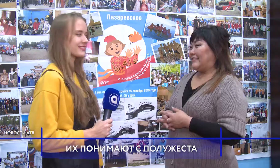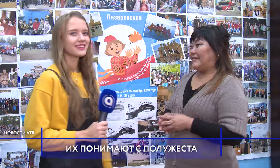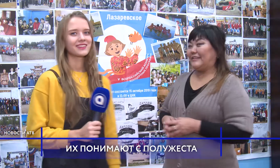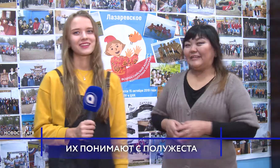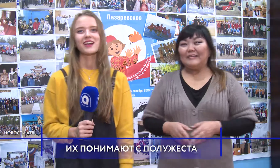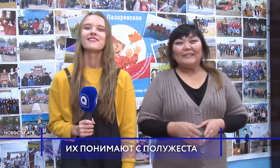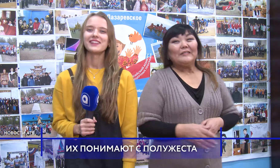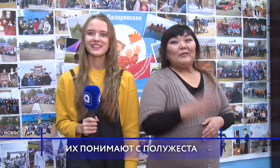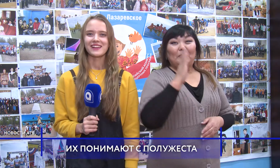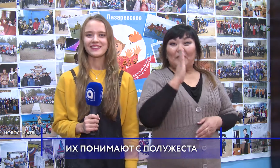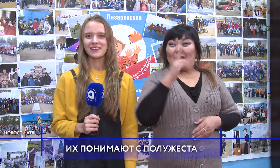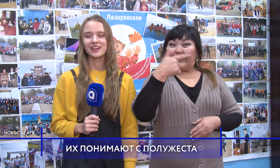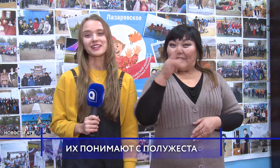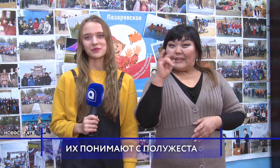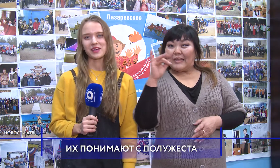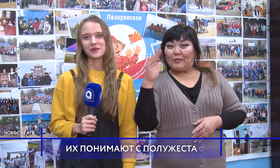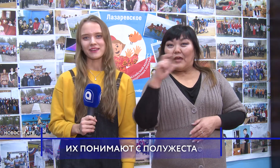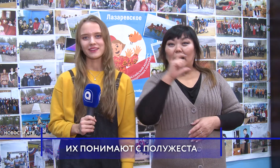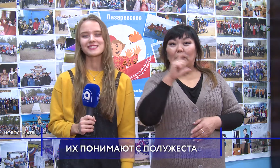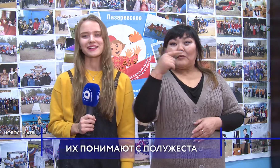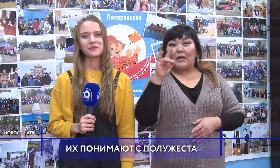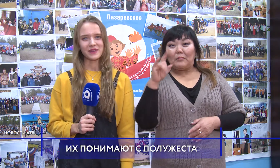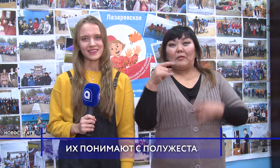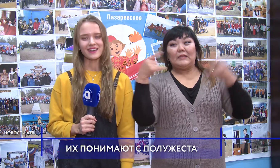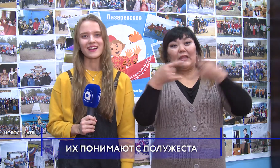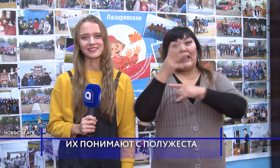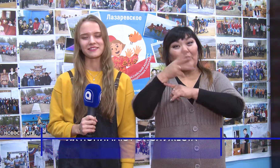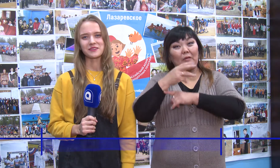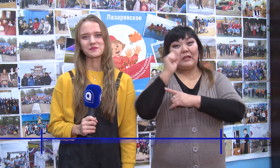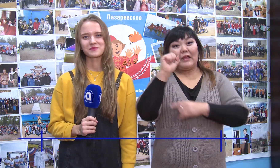Валерия Роднаева, Эрдем Гармаев, телекомпания АТВ.